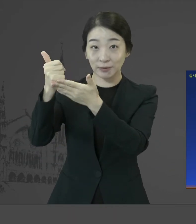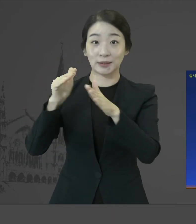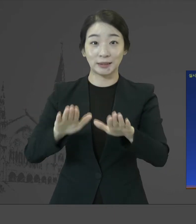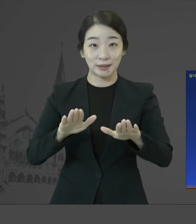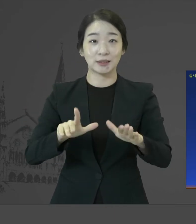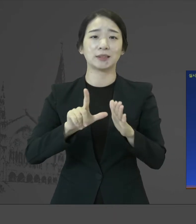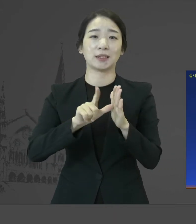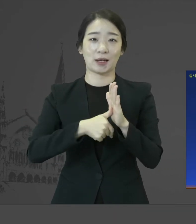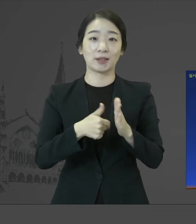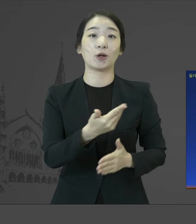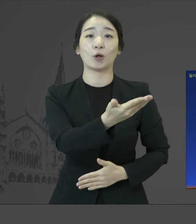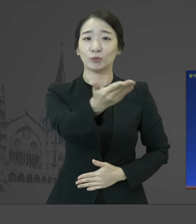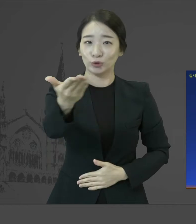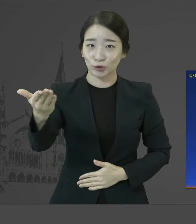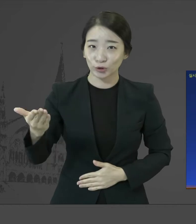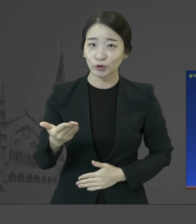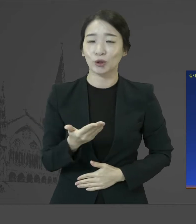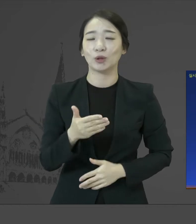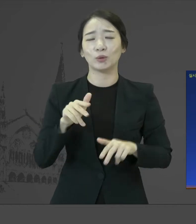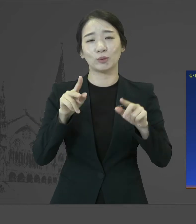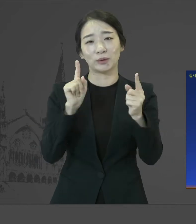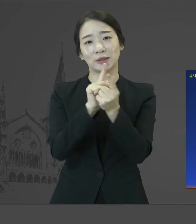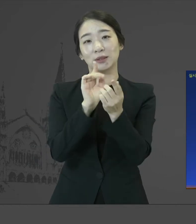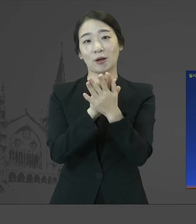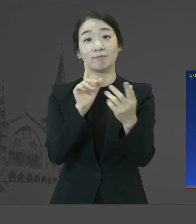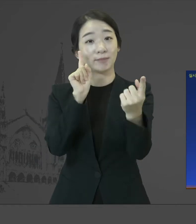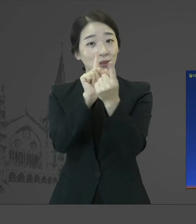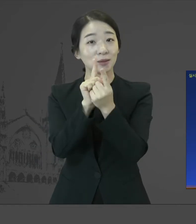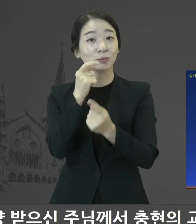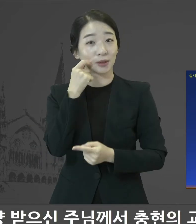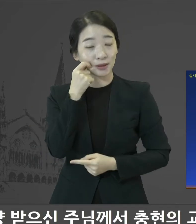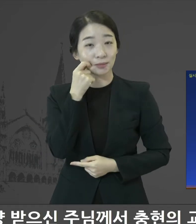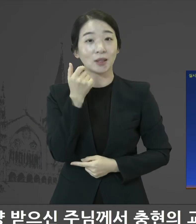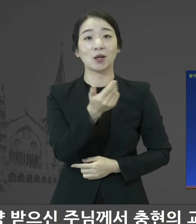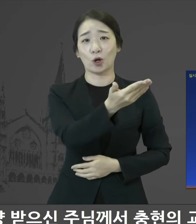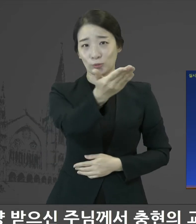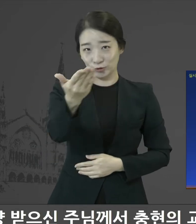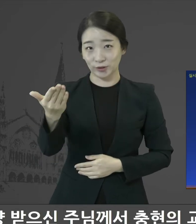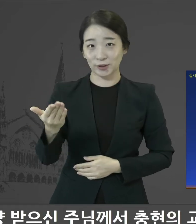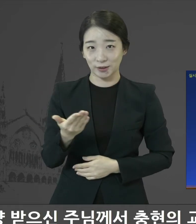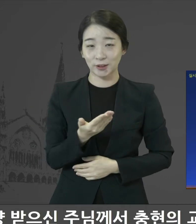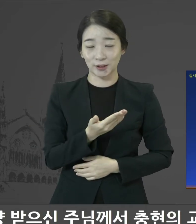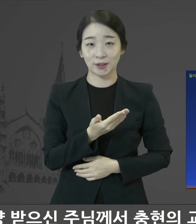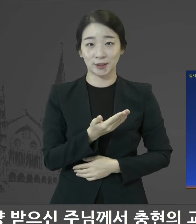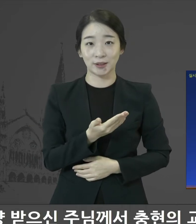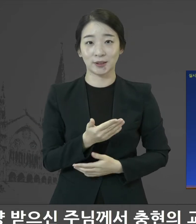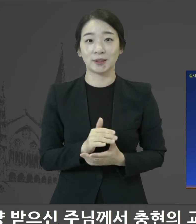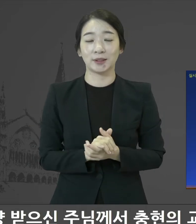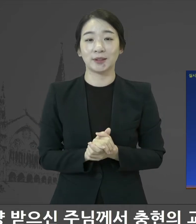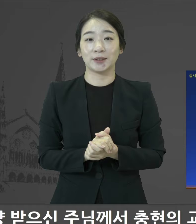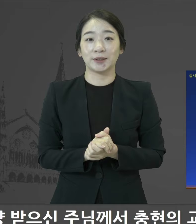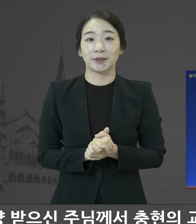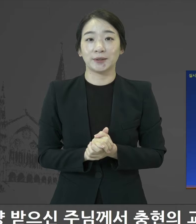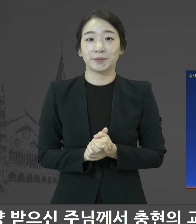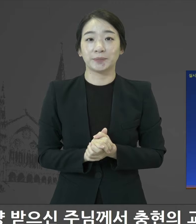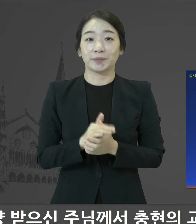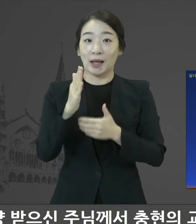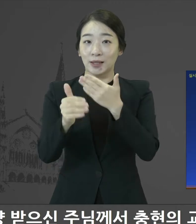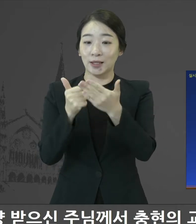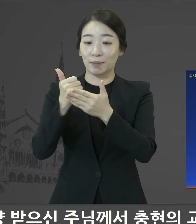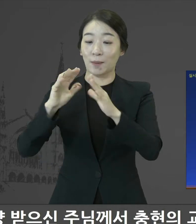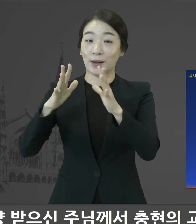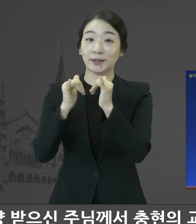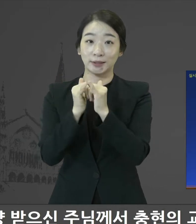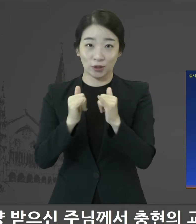교우들, 그리고 비대면으로 있는 자리에서 예배로 나오시는 충현의 가족들, 하나님의